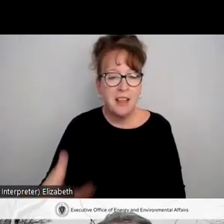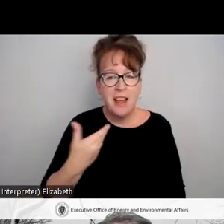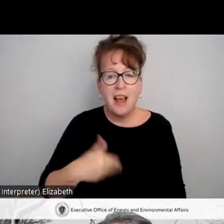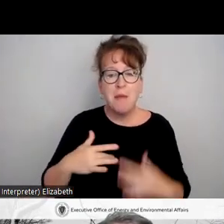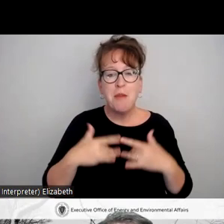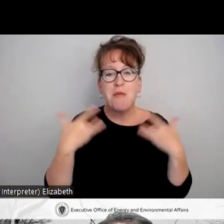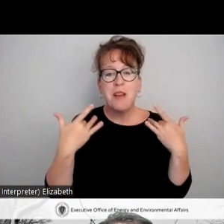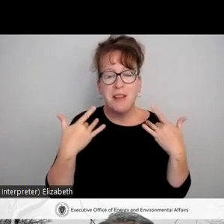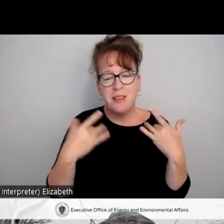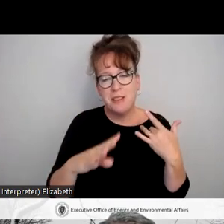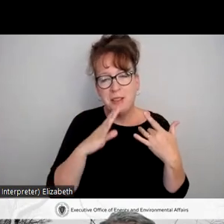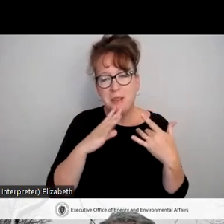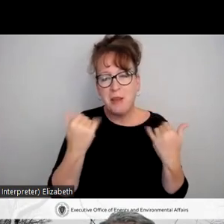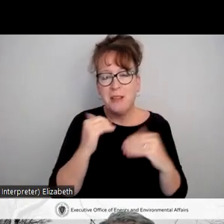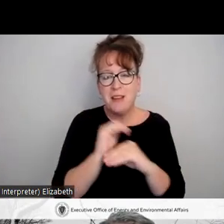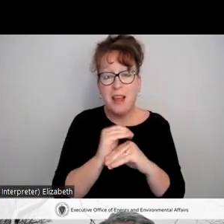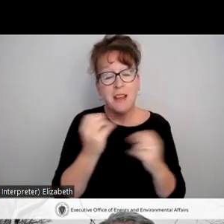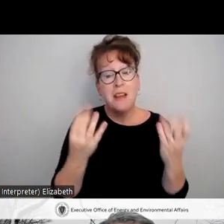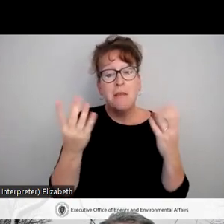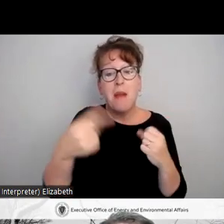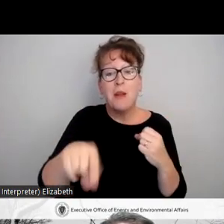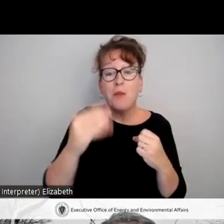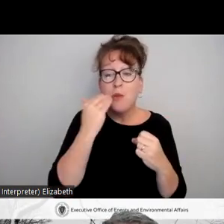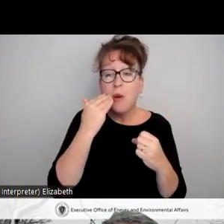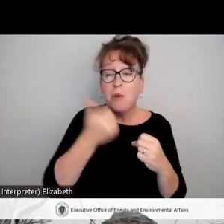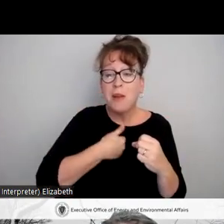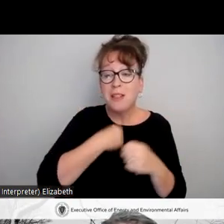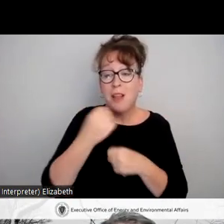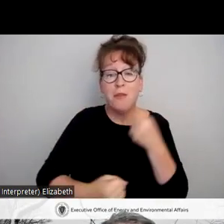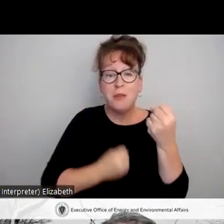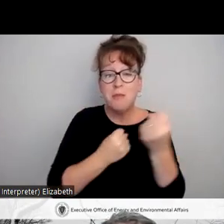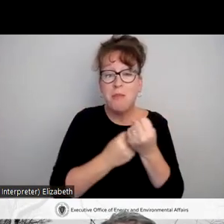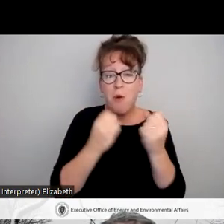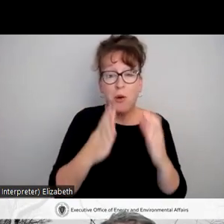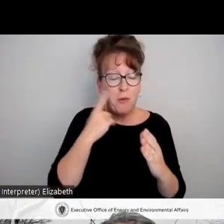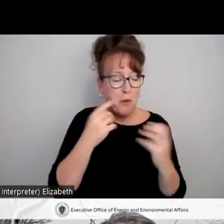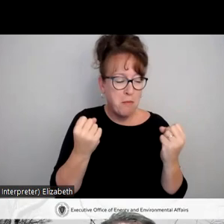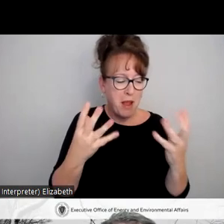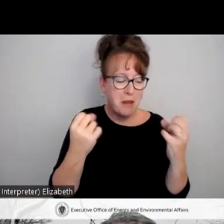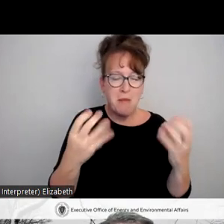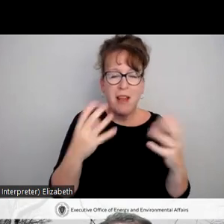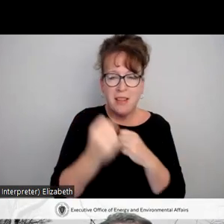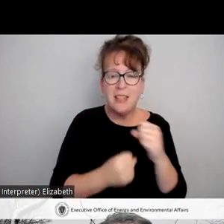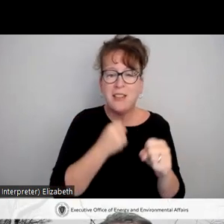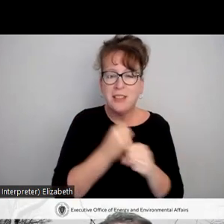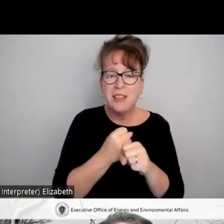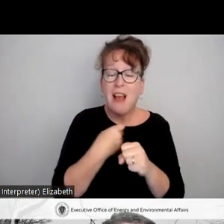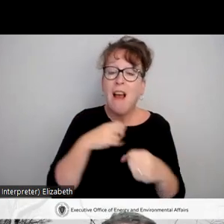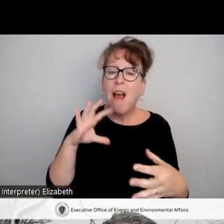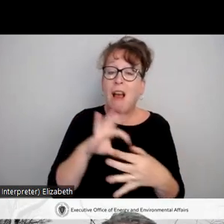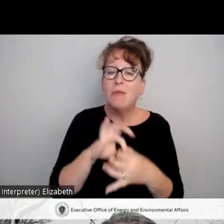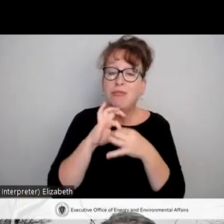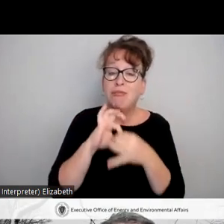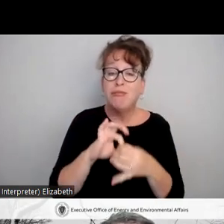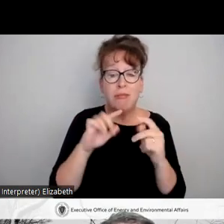departamento el dpu ustedes saben que yo he sido yo he apoyado el consejo de